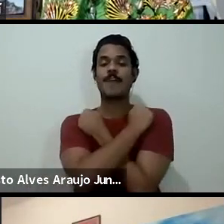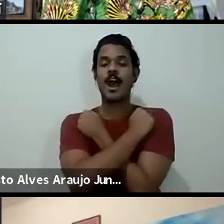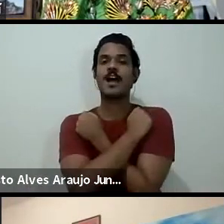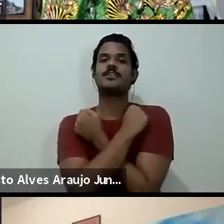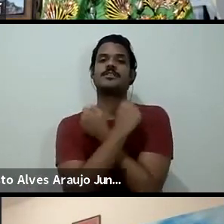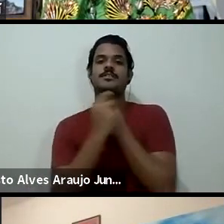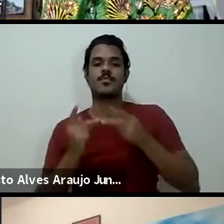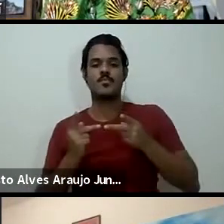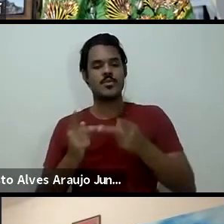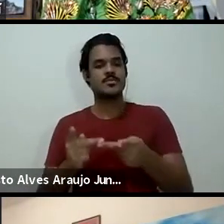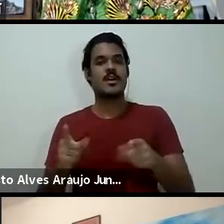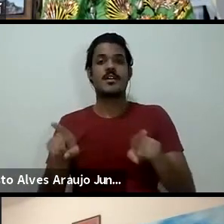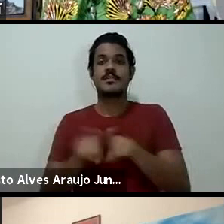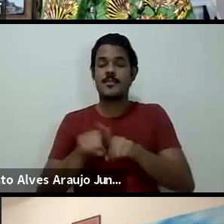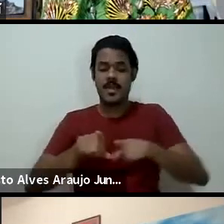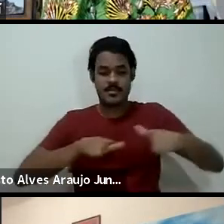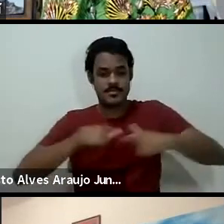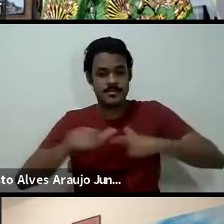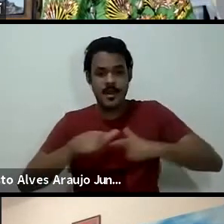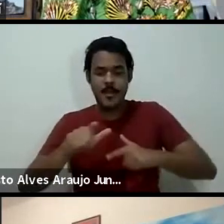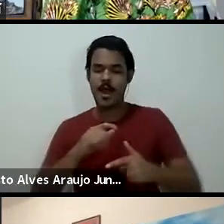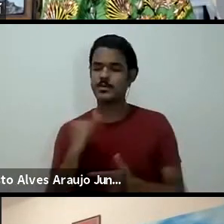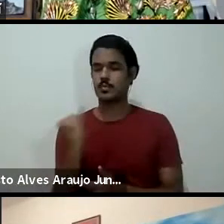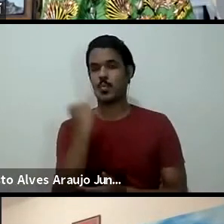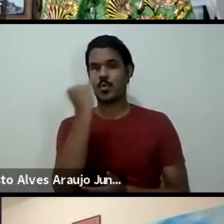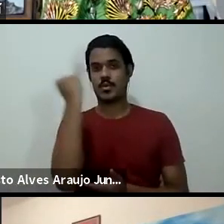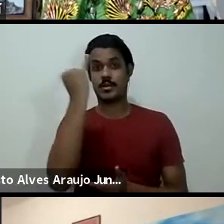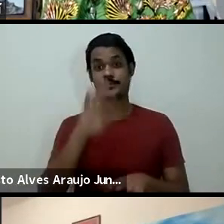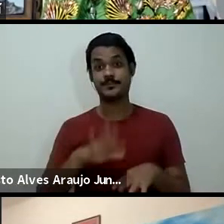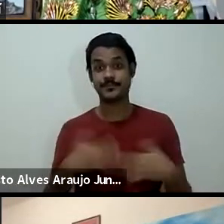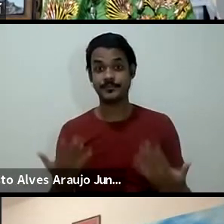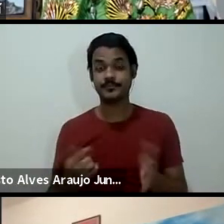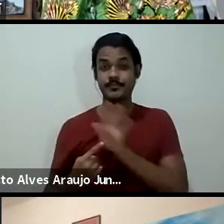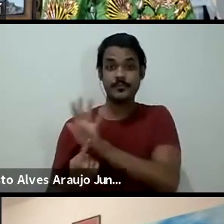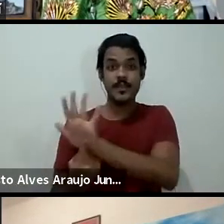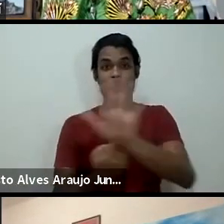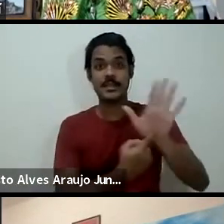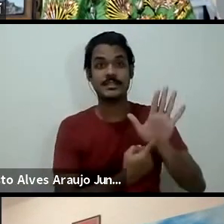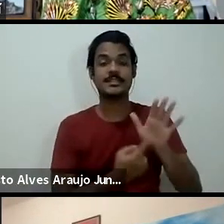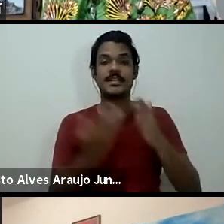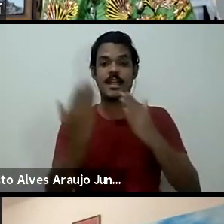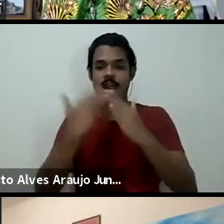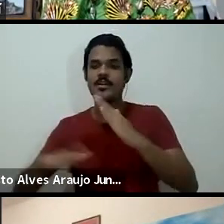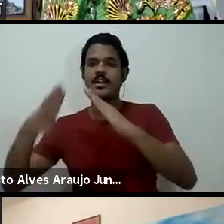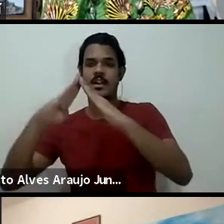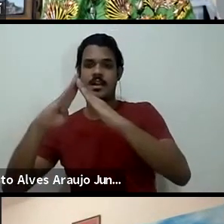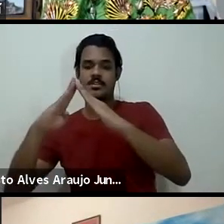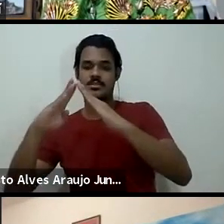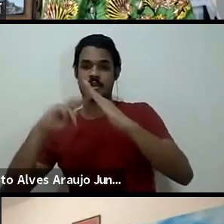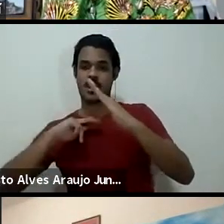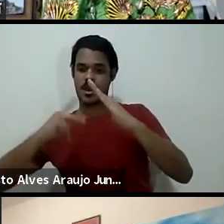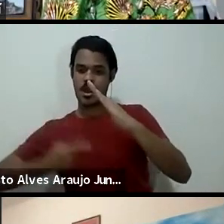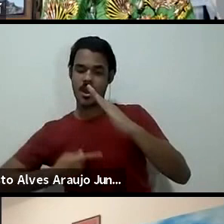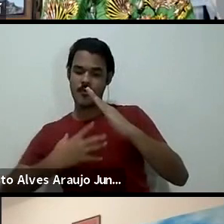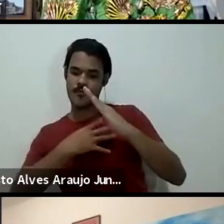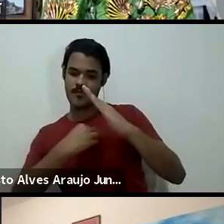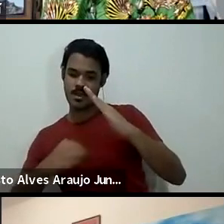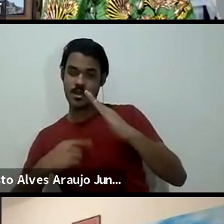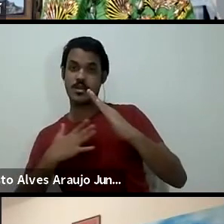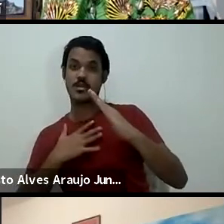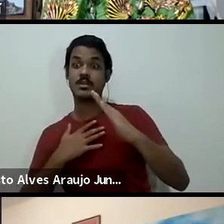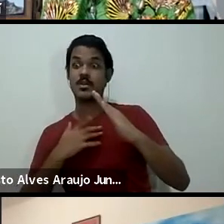trabalho tem sido significativo. Eu apresentei para o Ileaxé que eu participo e eles